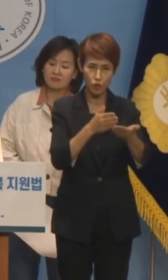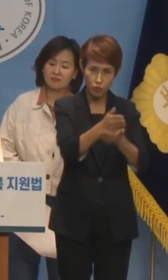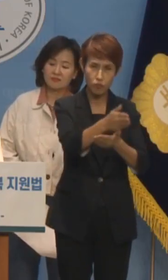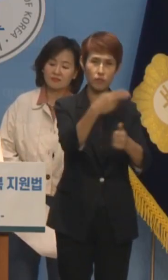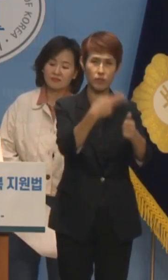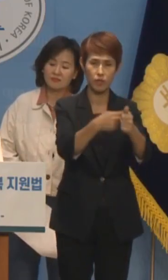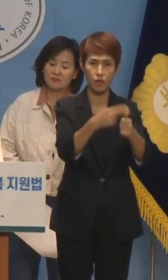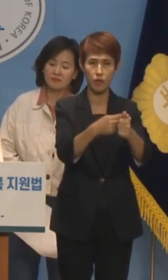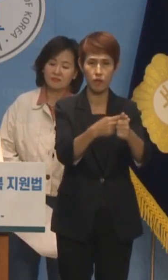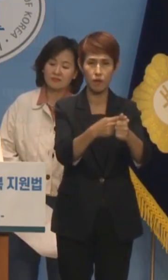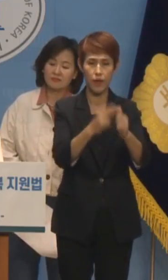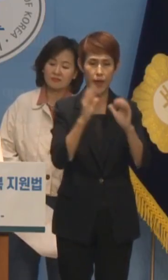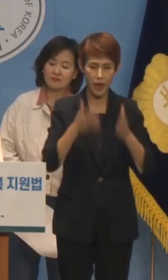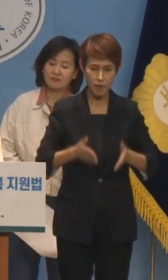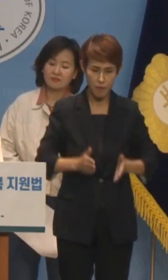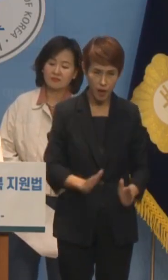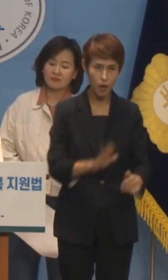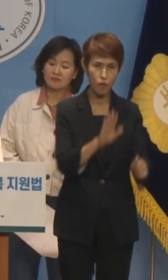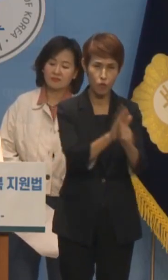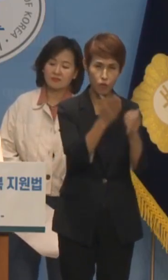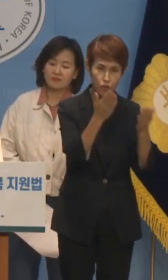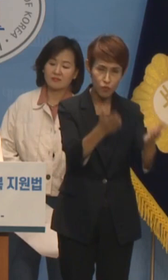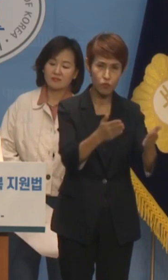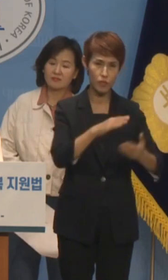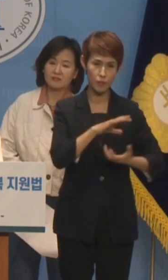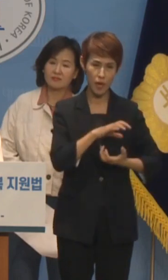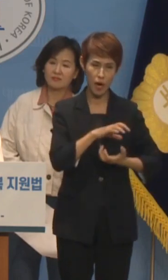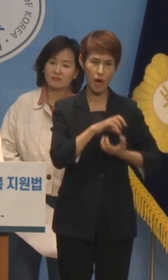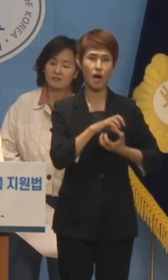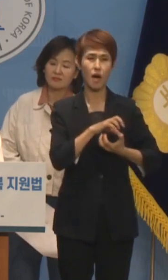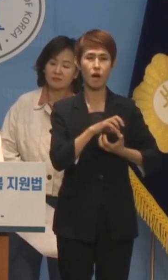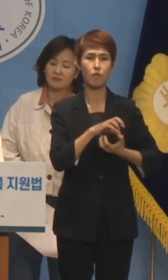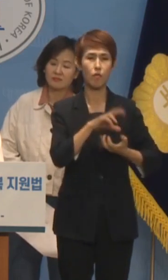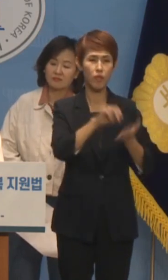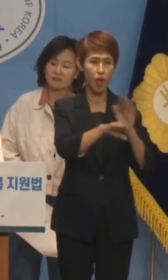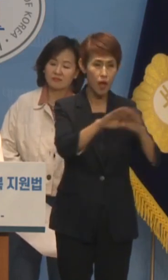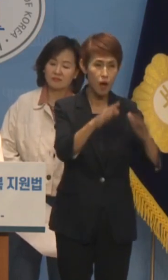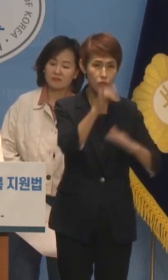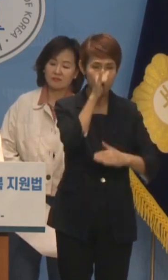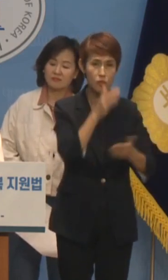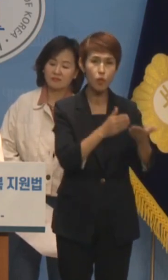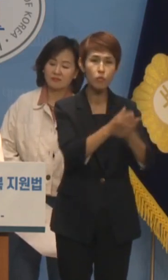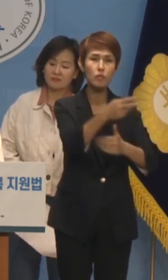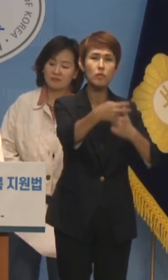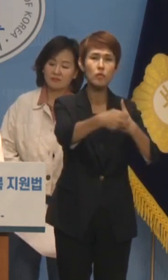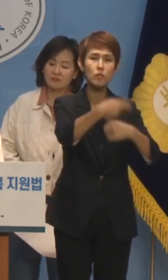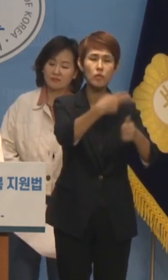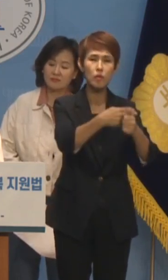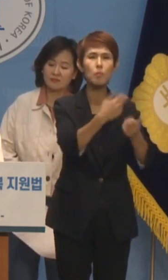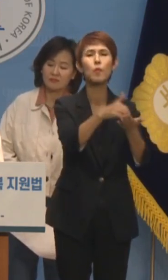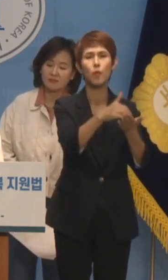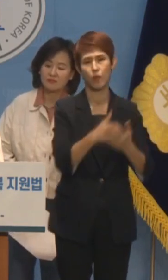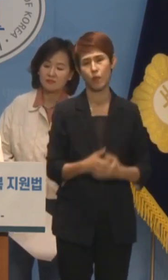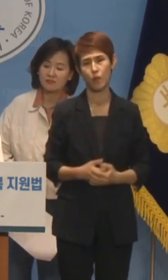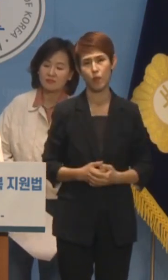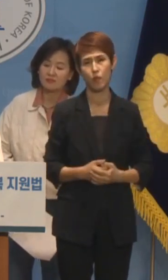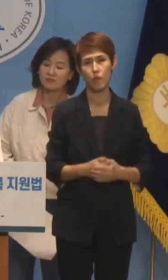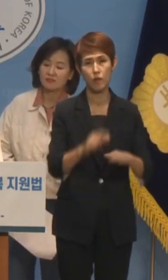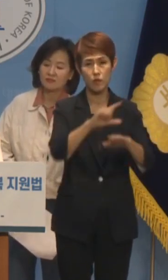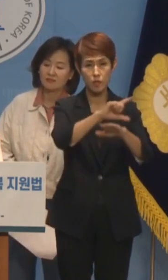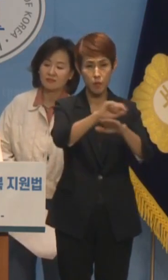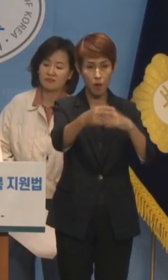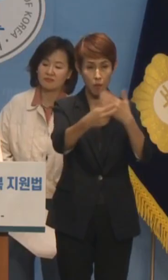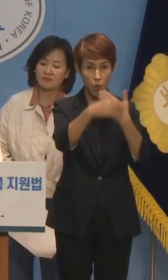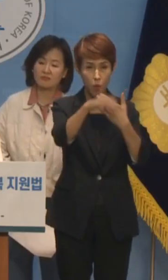분만과 심장마비에 대처할 수 있는 전문의가 몇 명이나 될까요? 지방의료원의 의사 구하기는